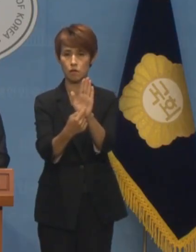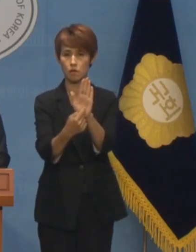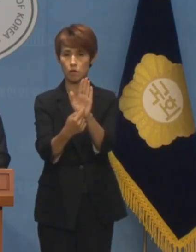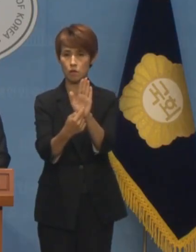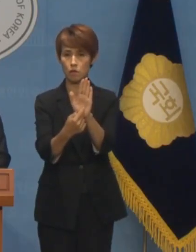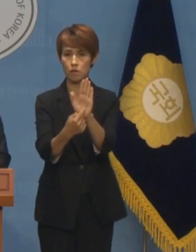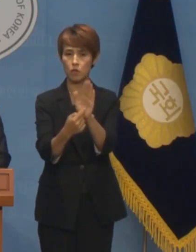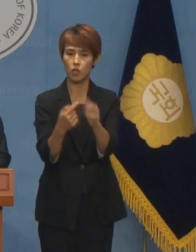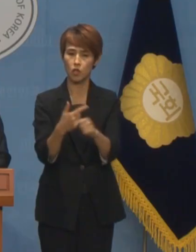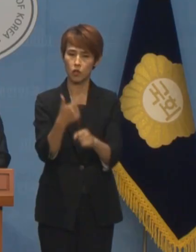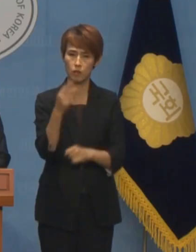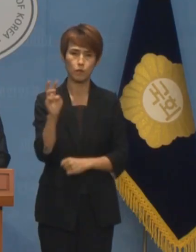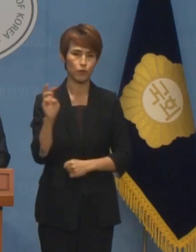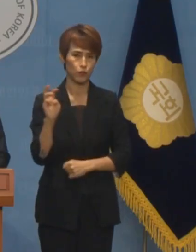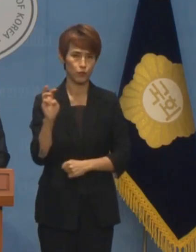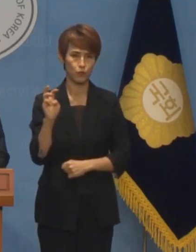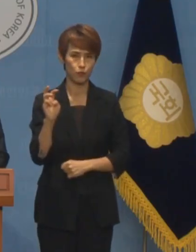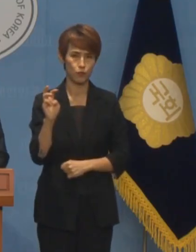30일 6시